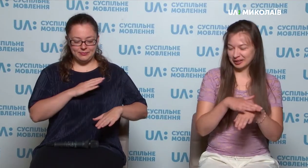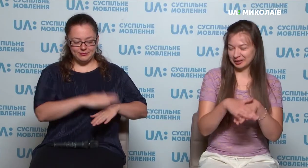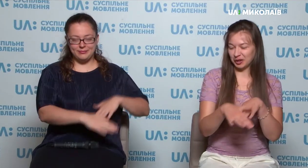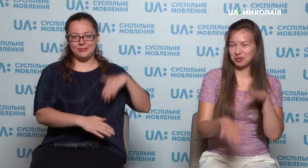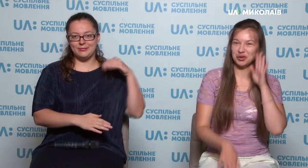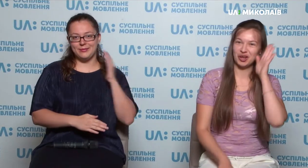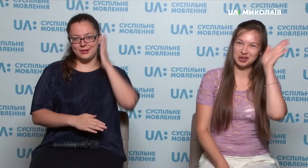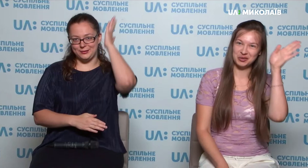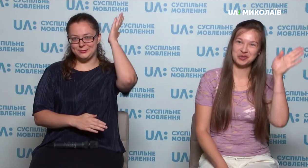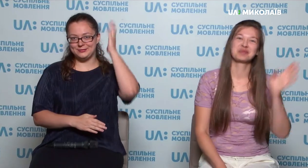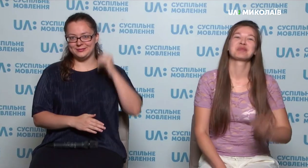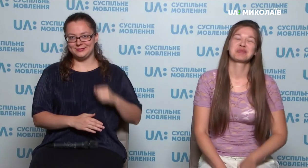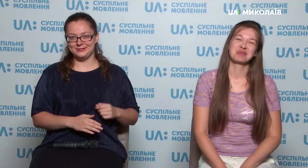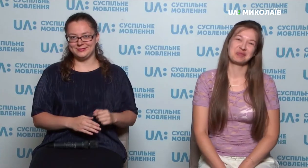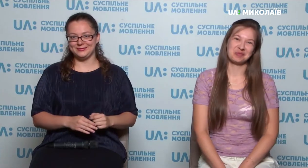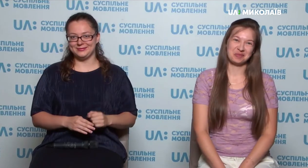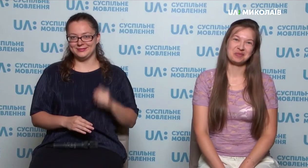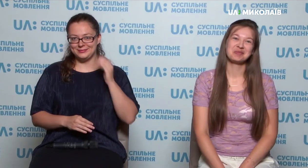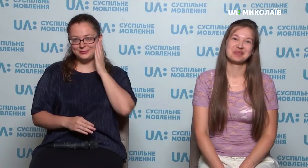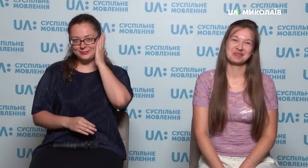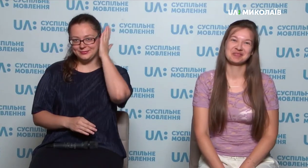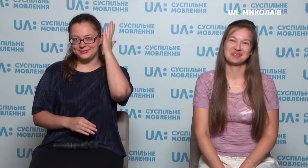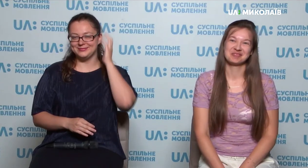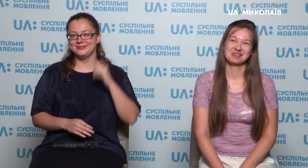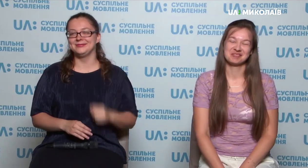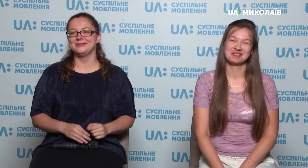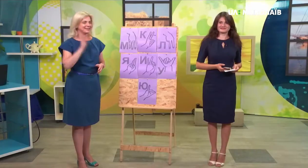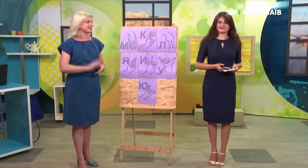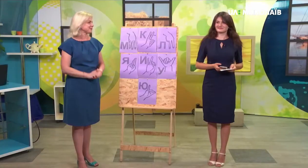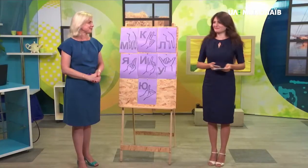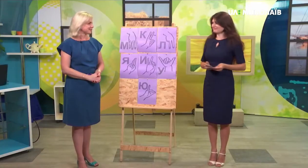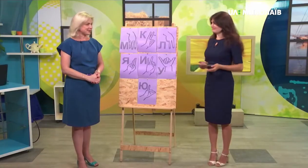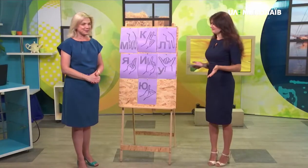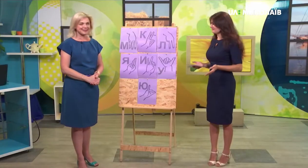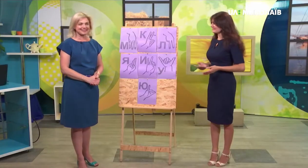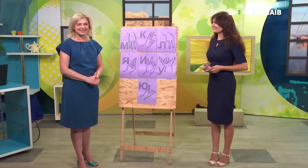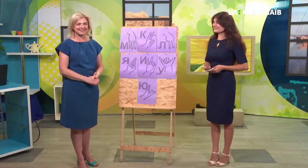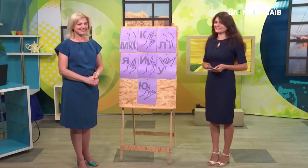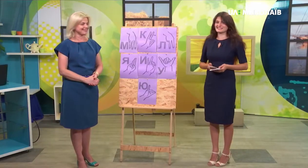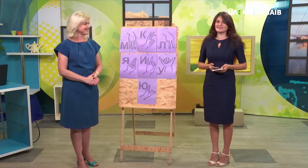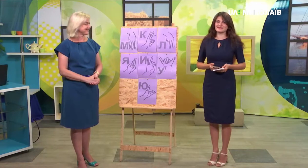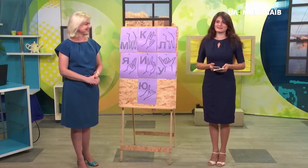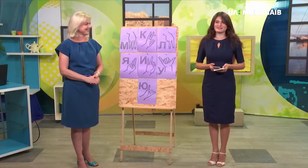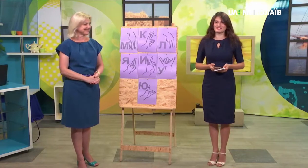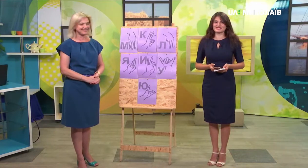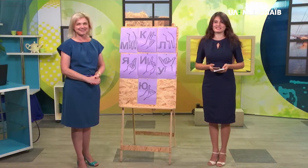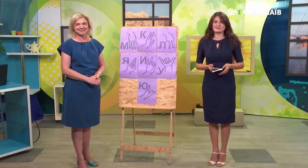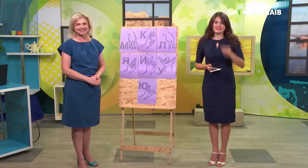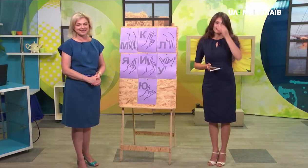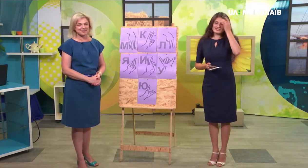Доброго ранку. Да, колошічки так проводимо. Да. Добре. Які в нас здібні учениці. І